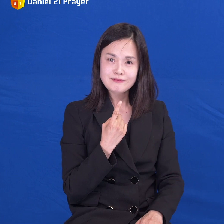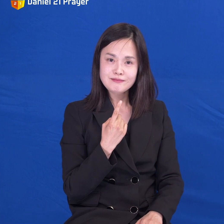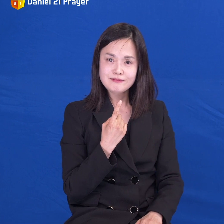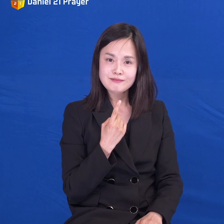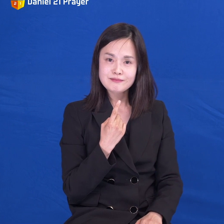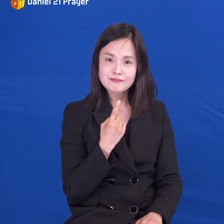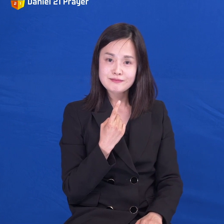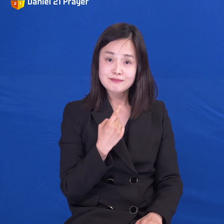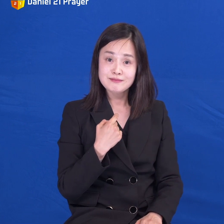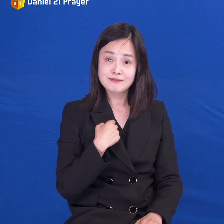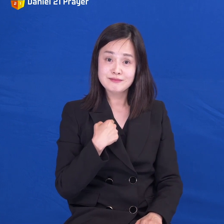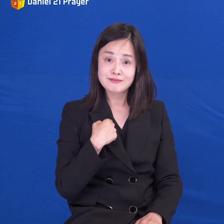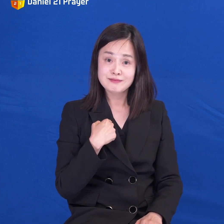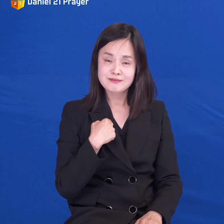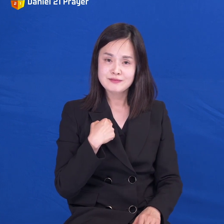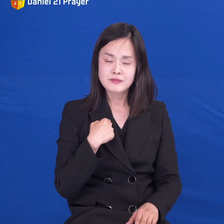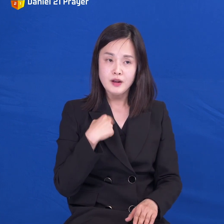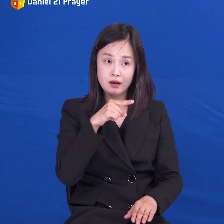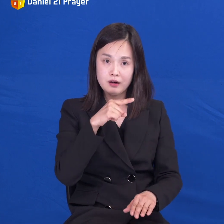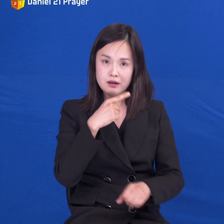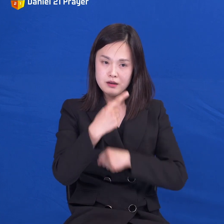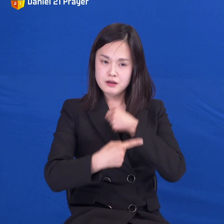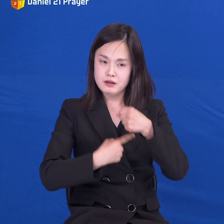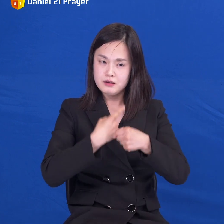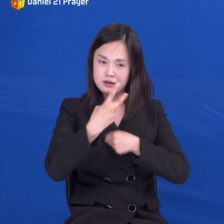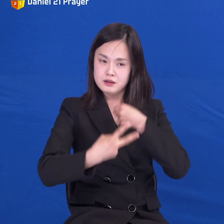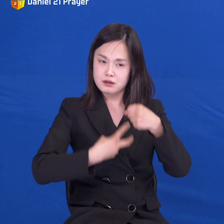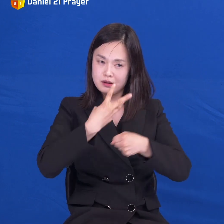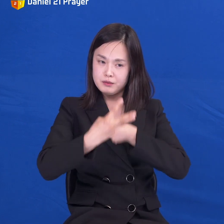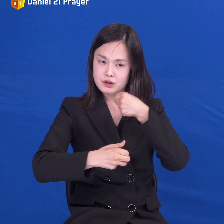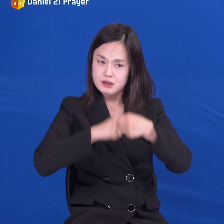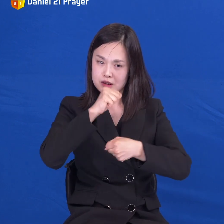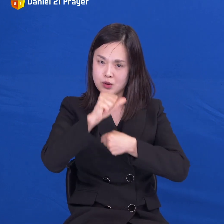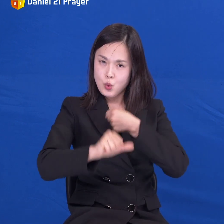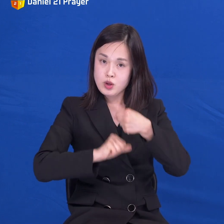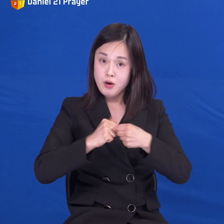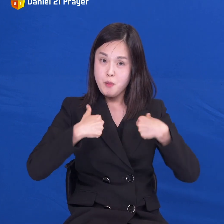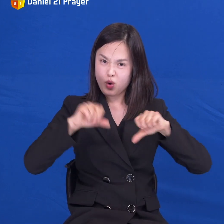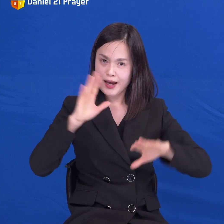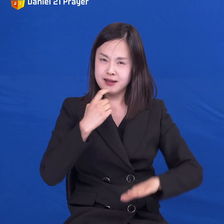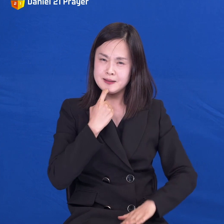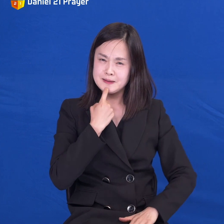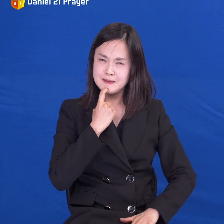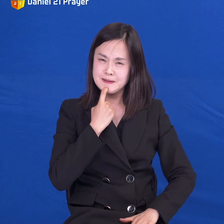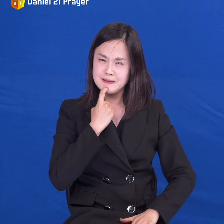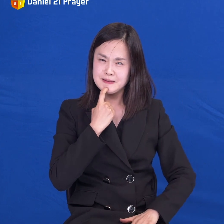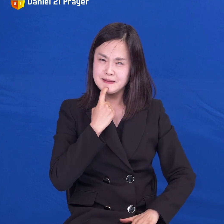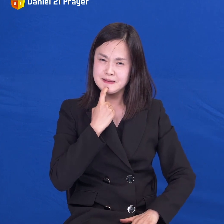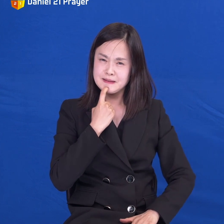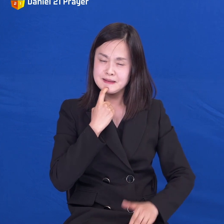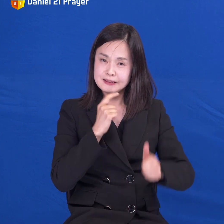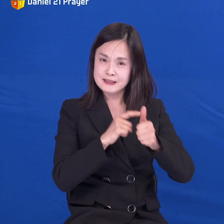제가 5년을 싸웠습니다. 근데 어느 날 이 친구가 쓰러졌대요. 병으로